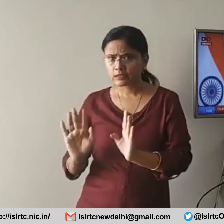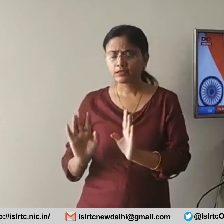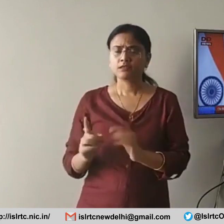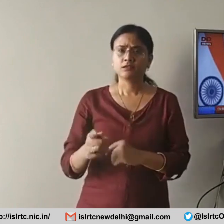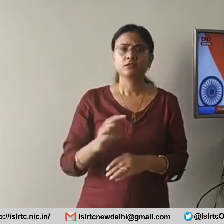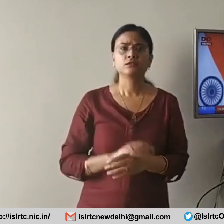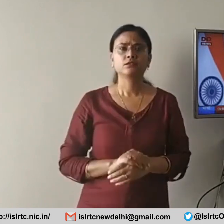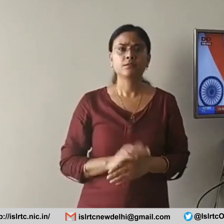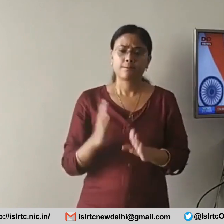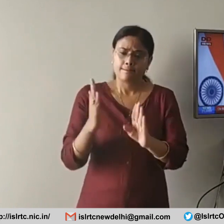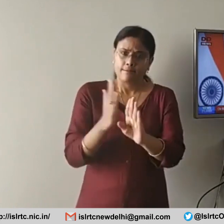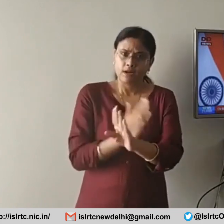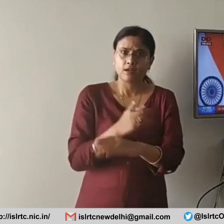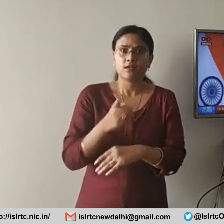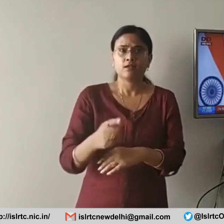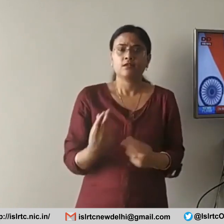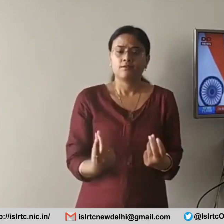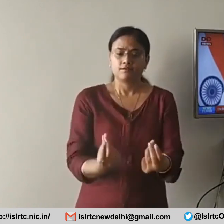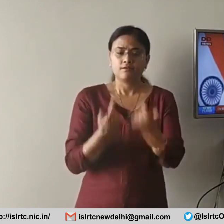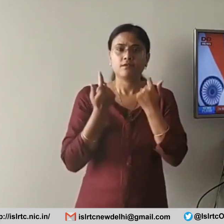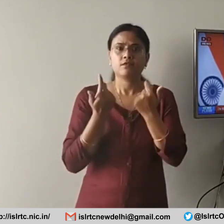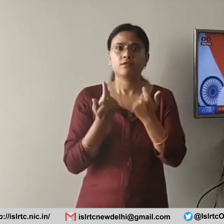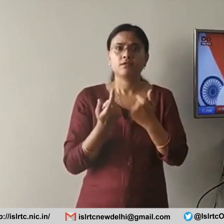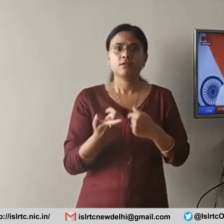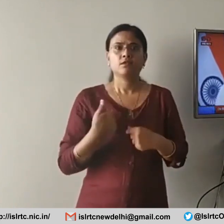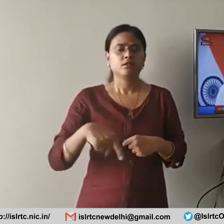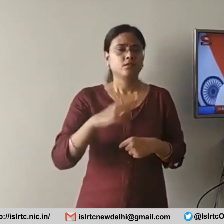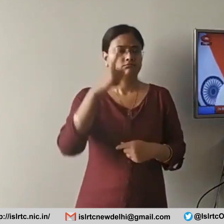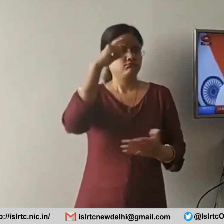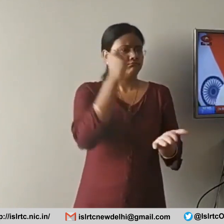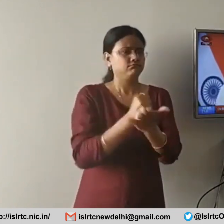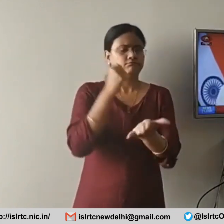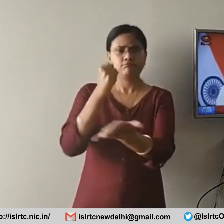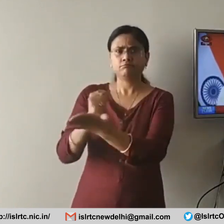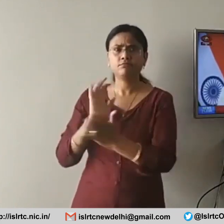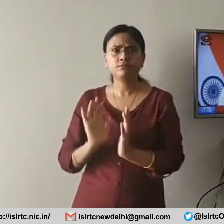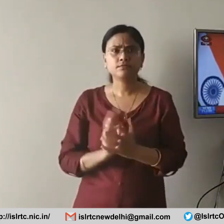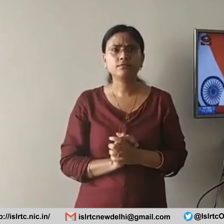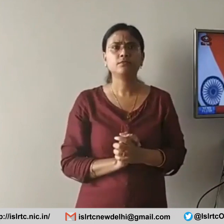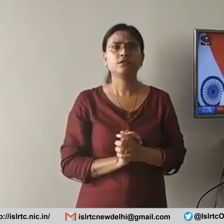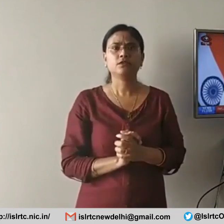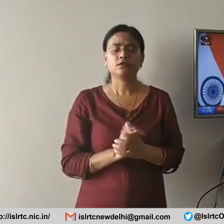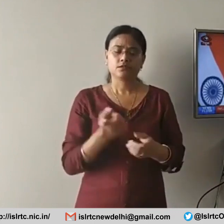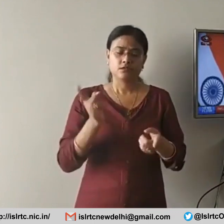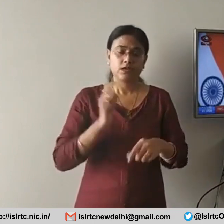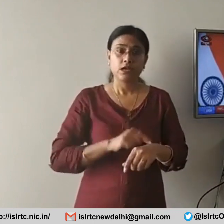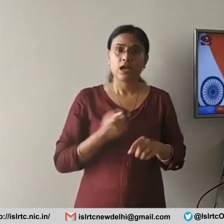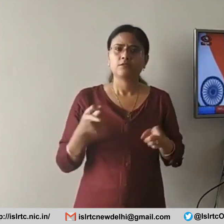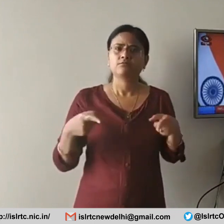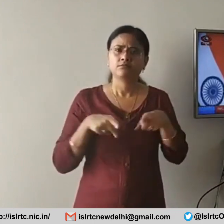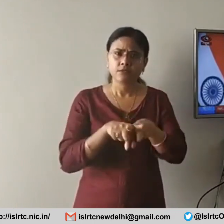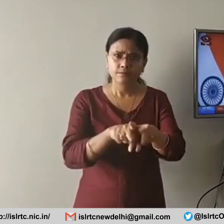उसे तेजी से फैसले लेकर उसी समय